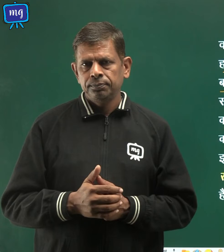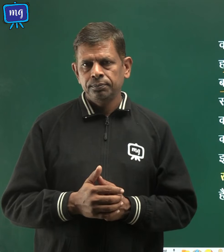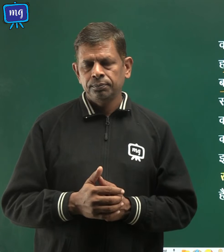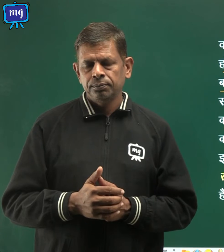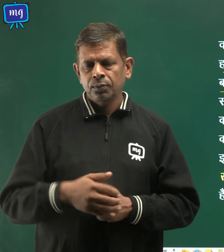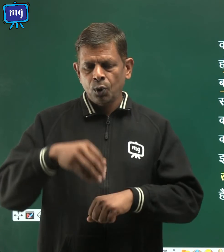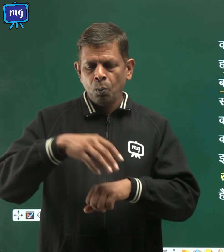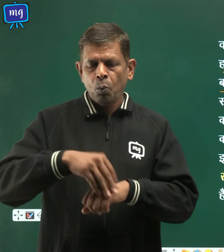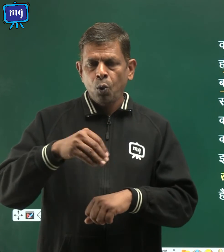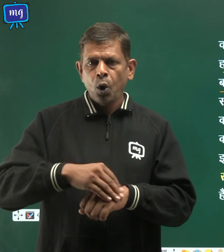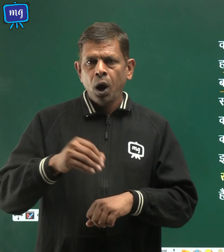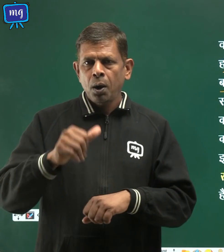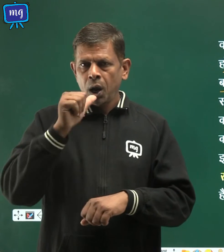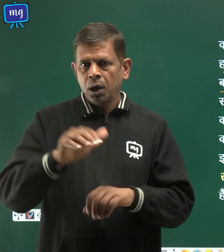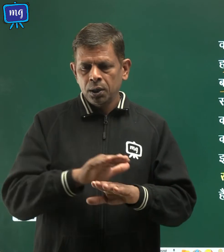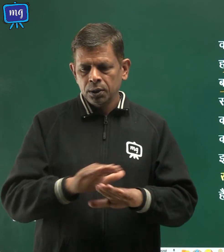भूमजल स्तर की